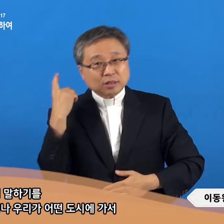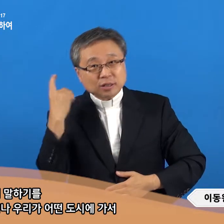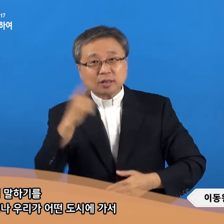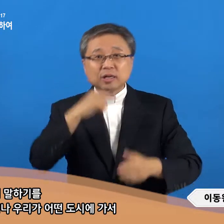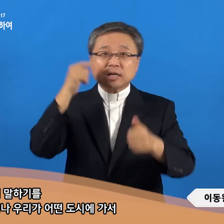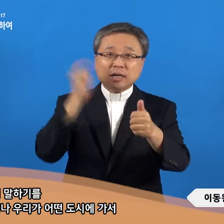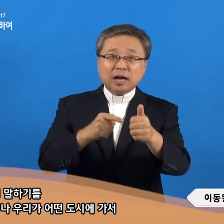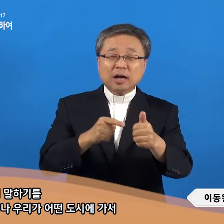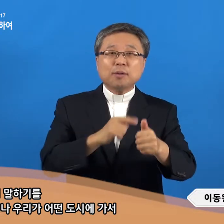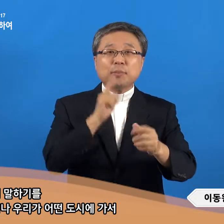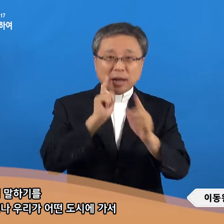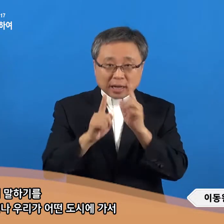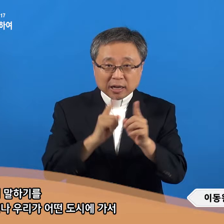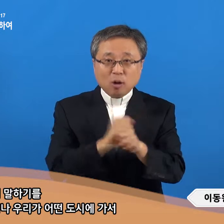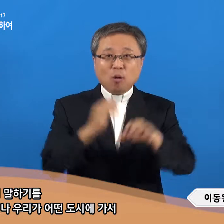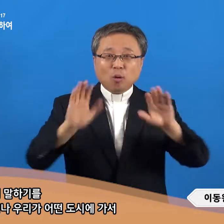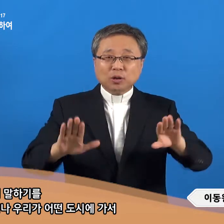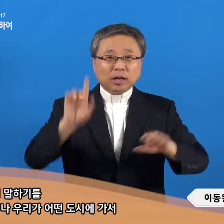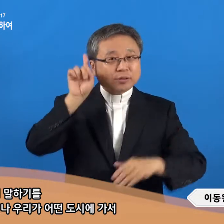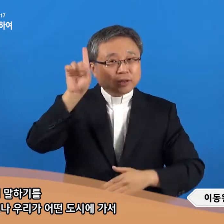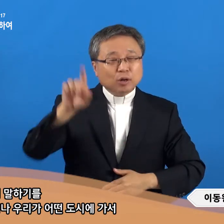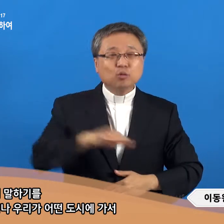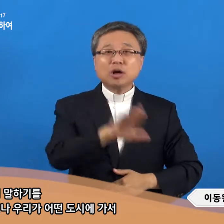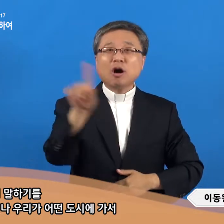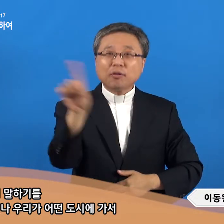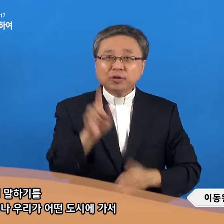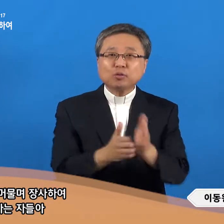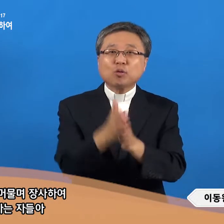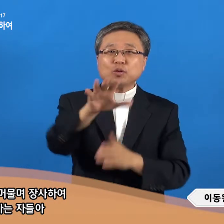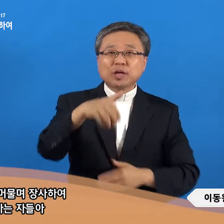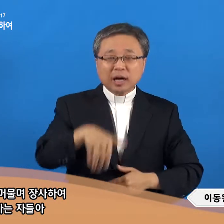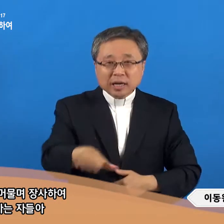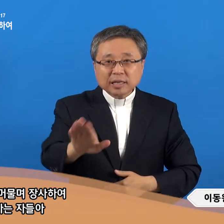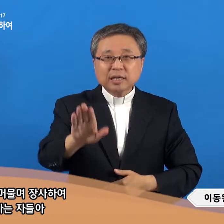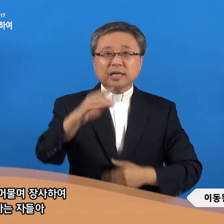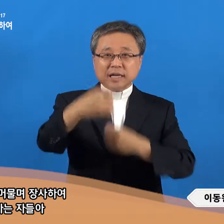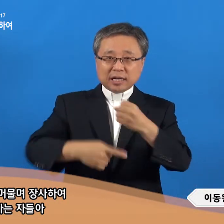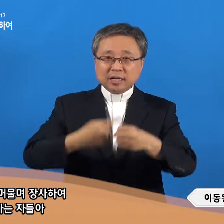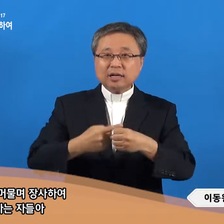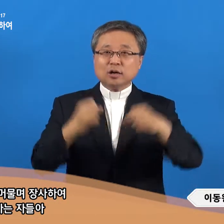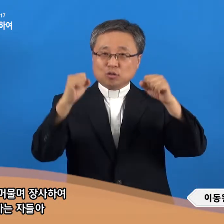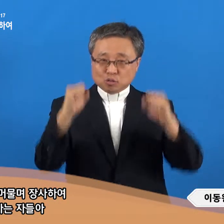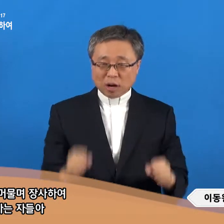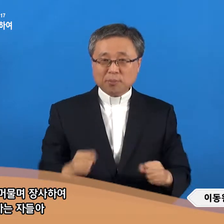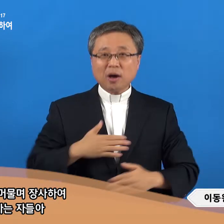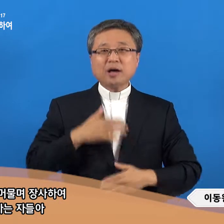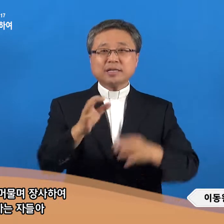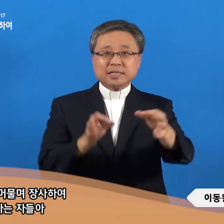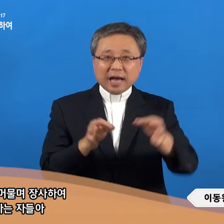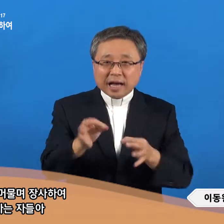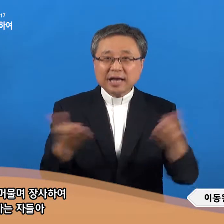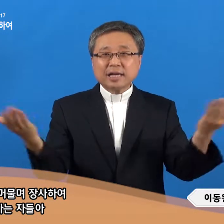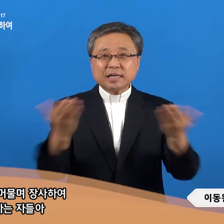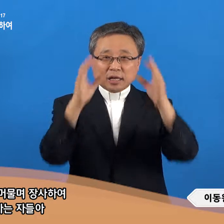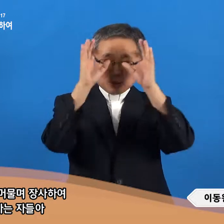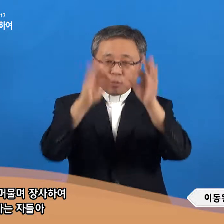중에 말하기를 오늘이나 내일이나 우리가 어떤 도시에 가서 거기서 1년을 유하며 장사하여 일을 보리라 하는